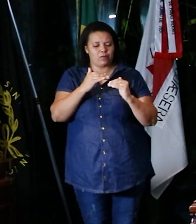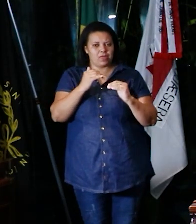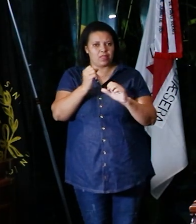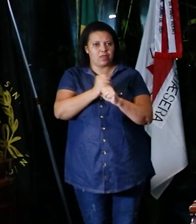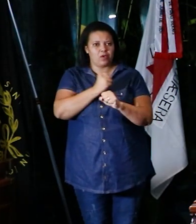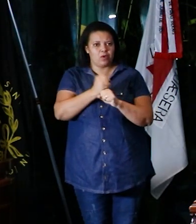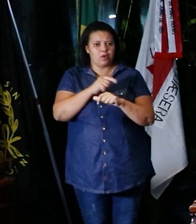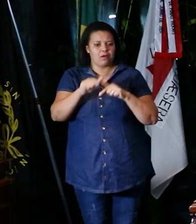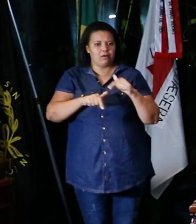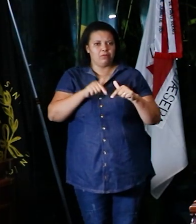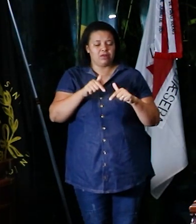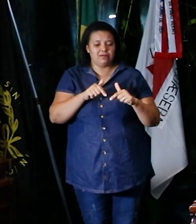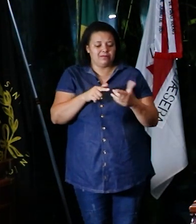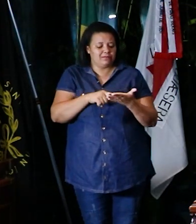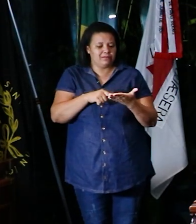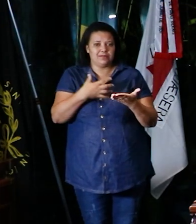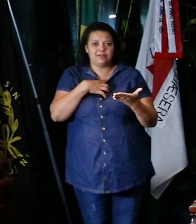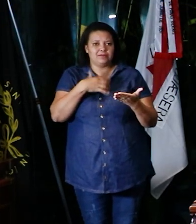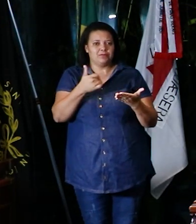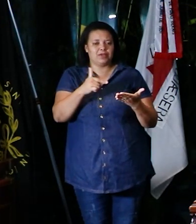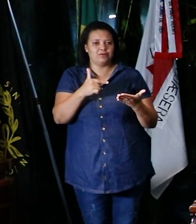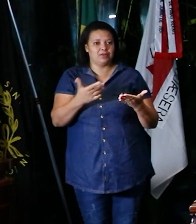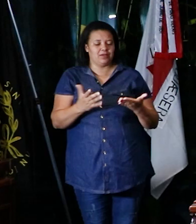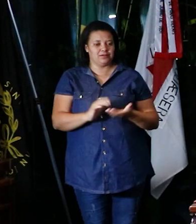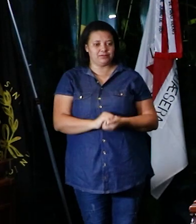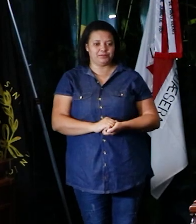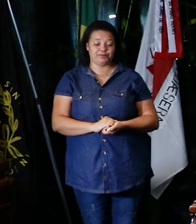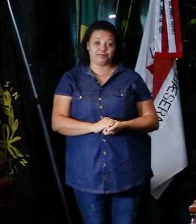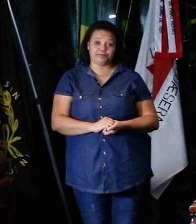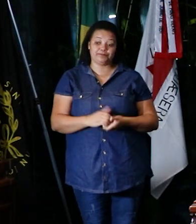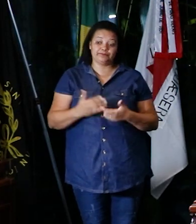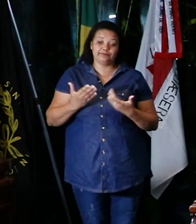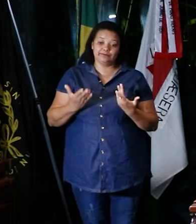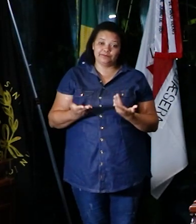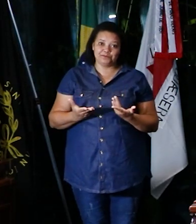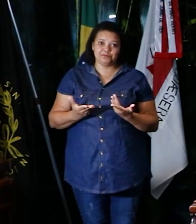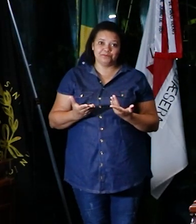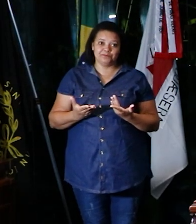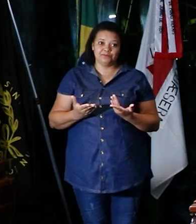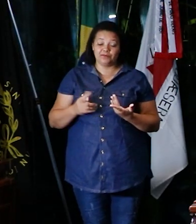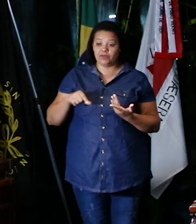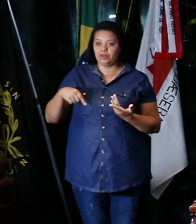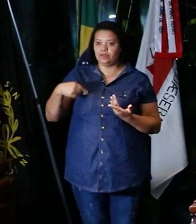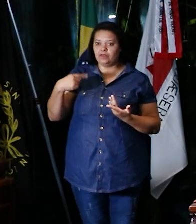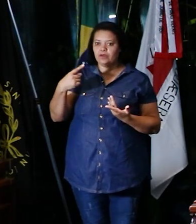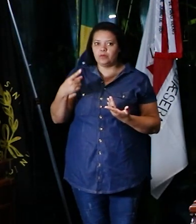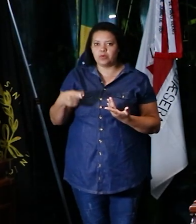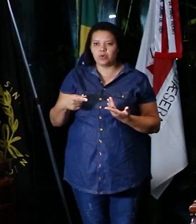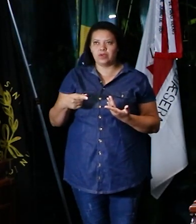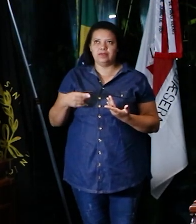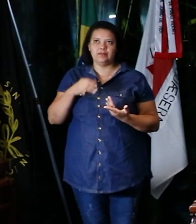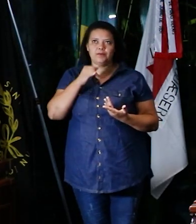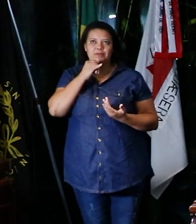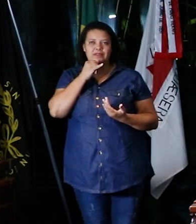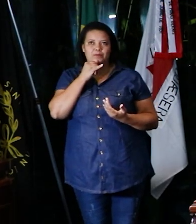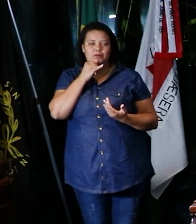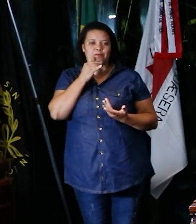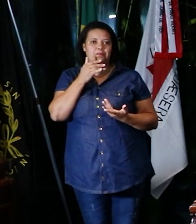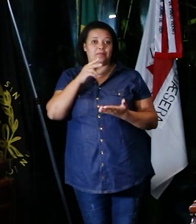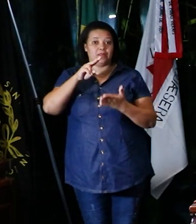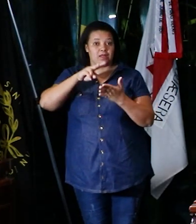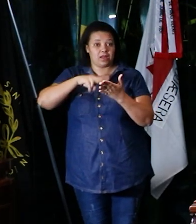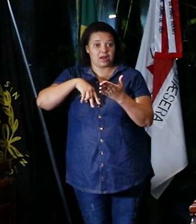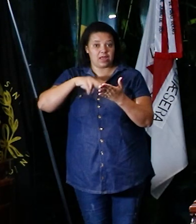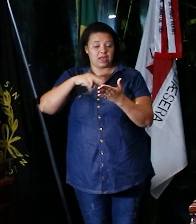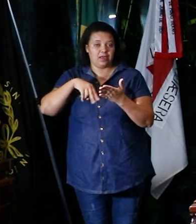Que drama de sentimento tem aí? Bem, nessas condições, e depois, no caso de ler, de